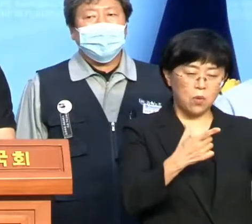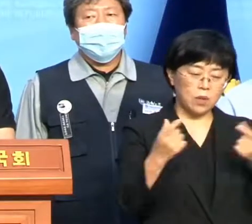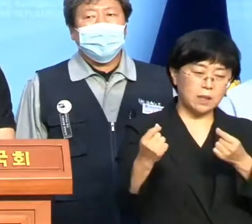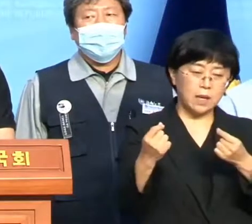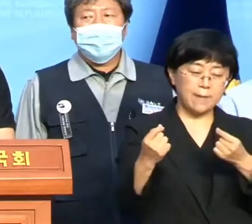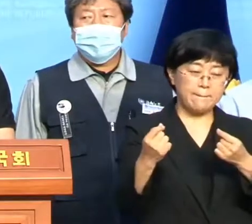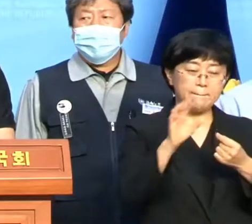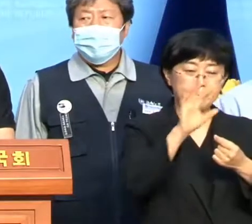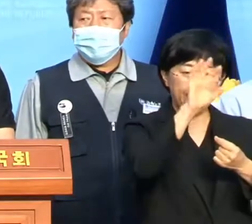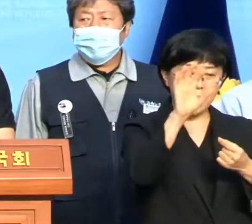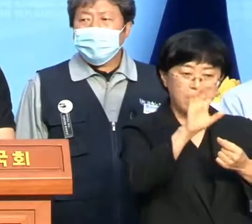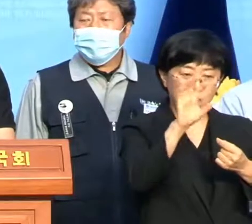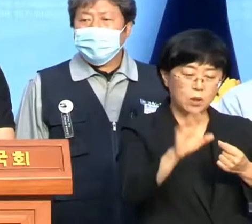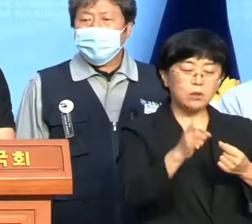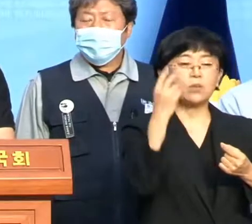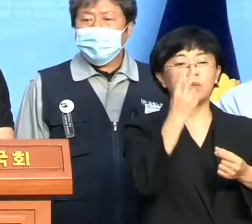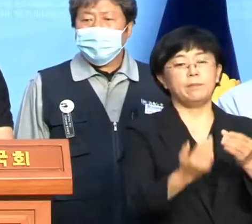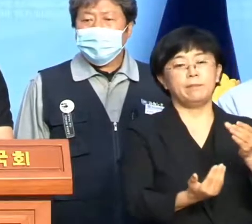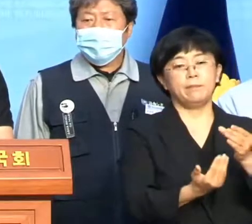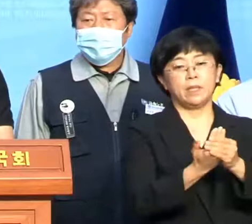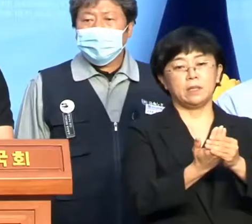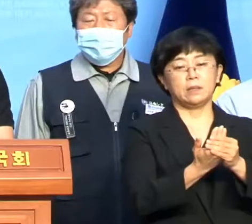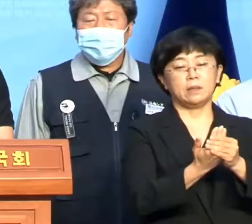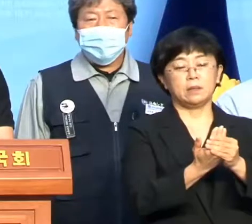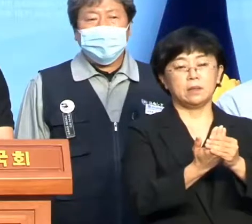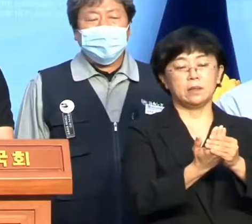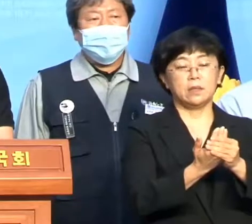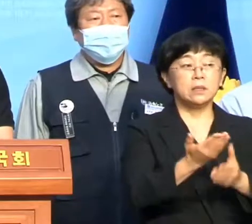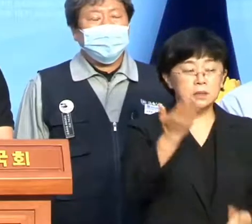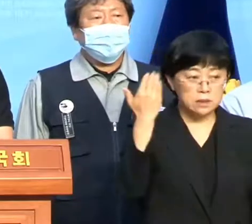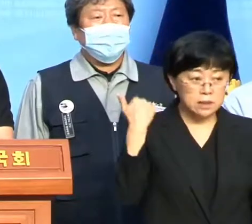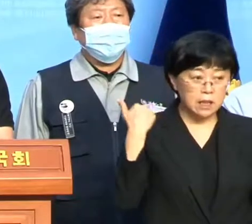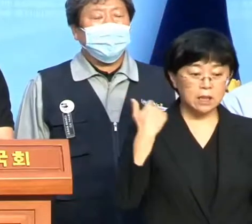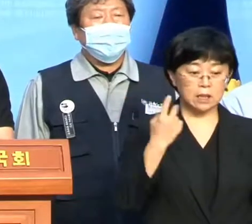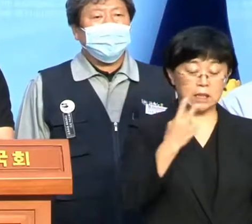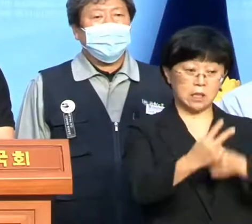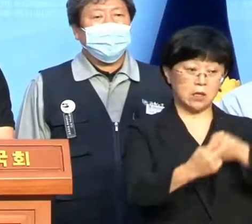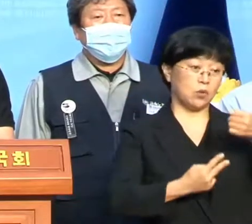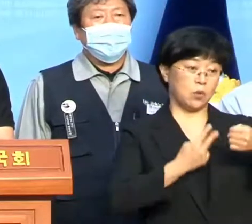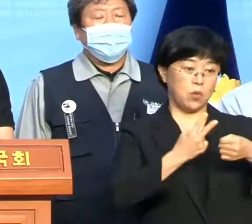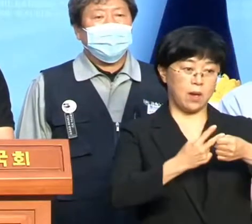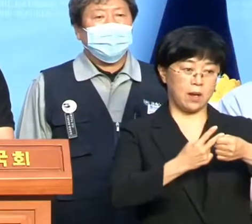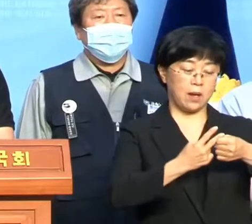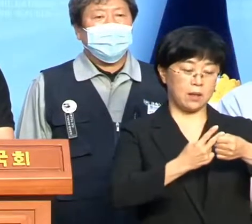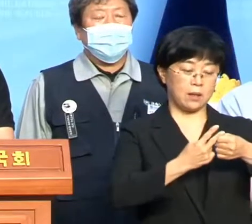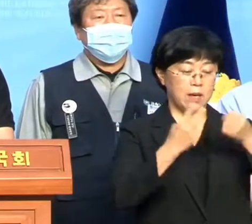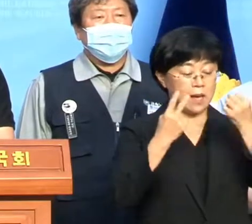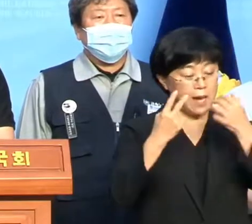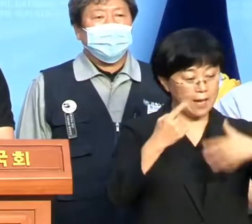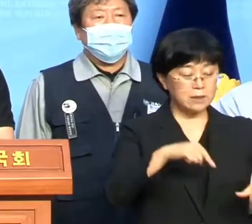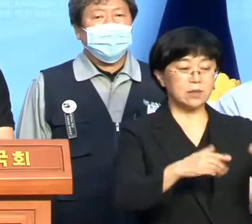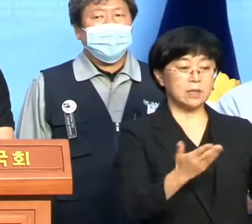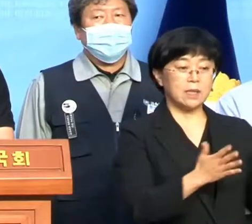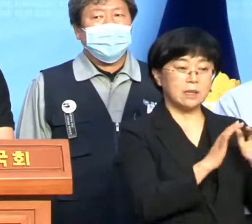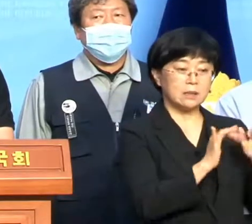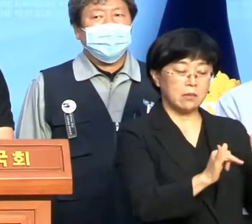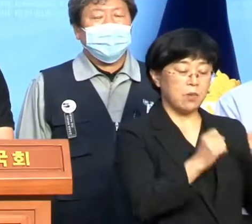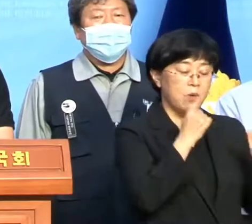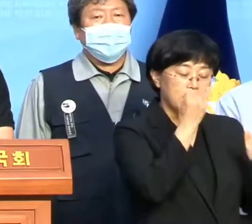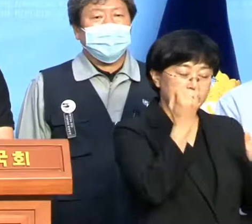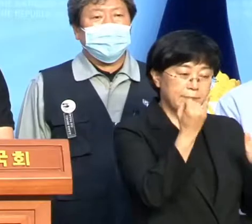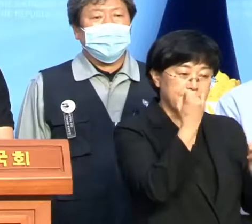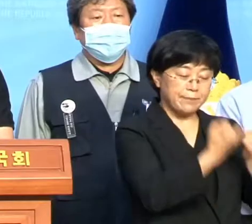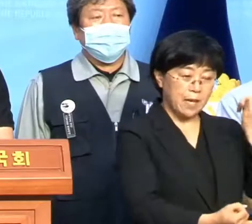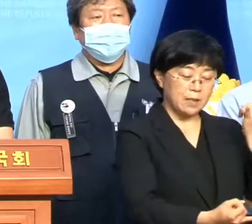다시 벌어진 것이다 지난 2년 동안 하청 노동자들은 임금체불 과